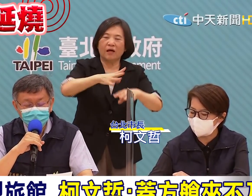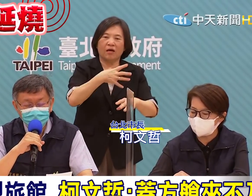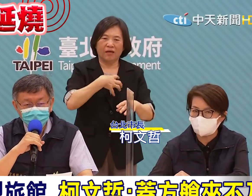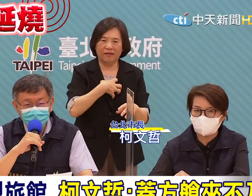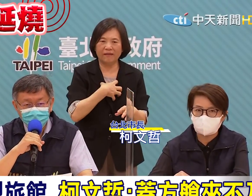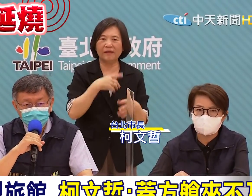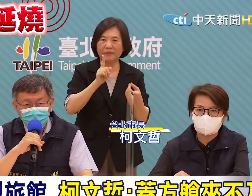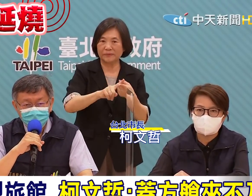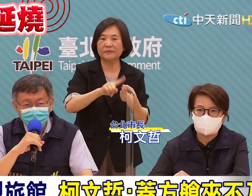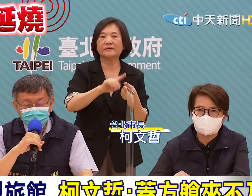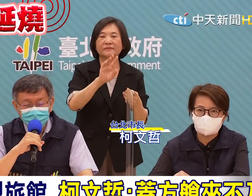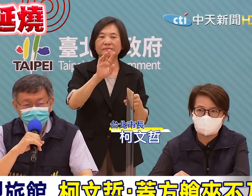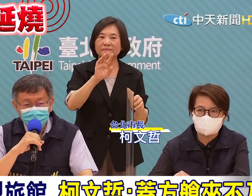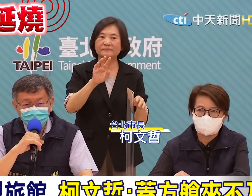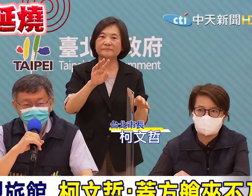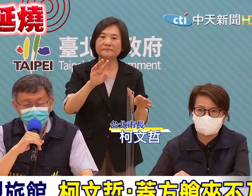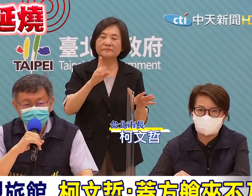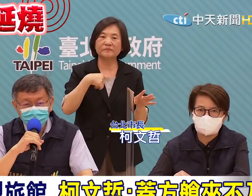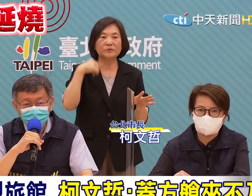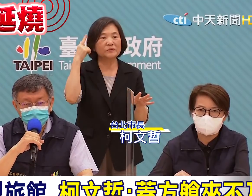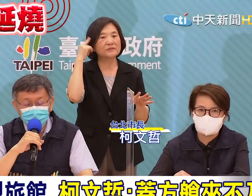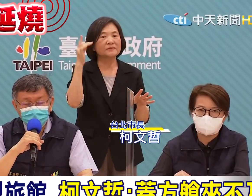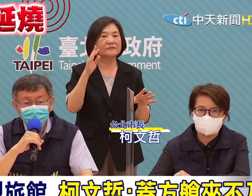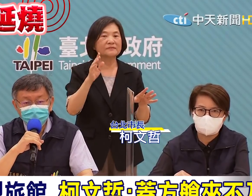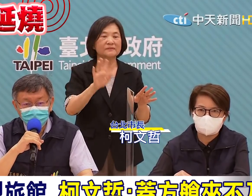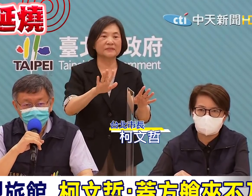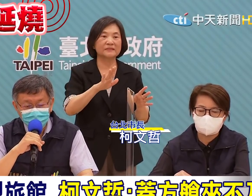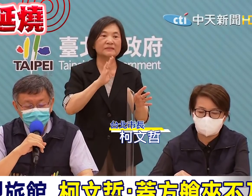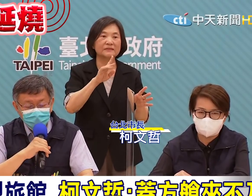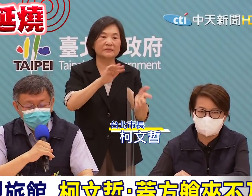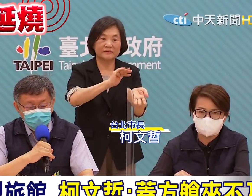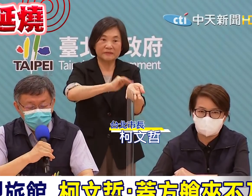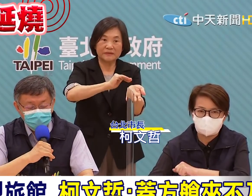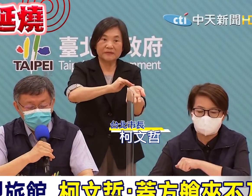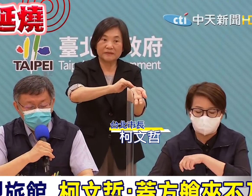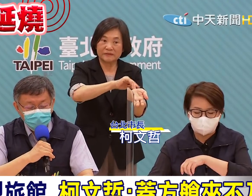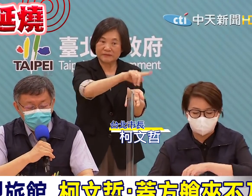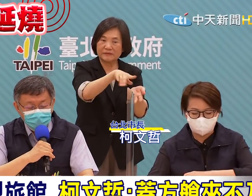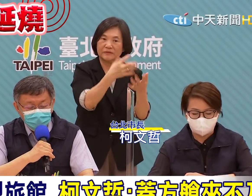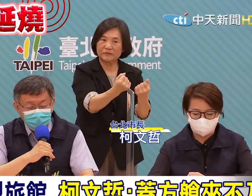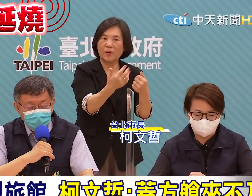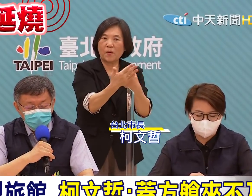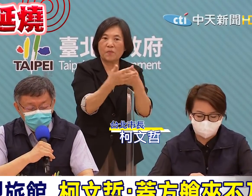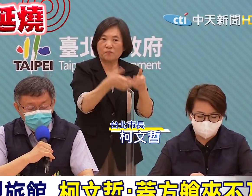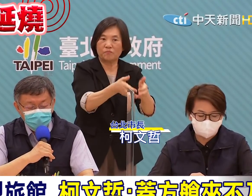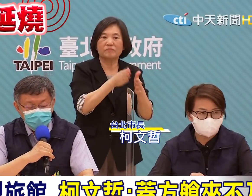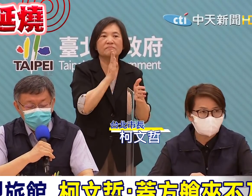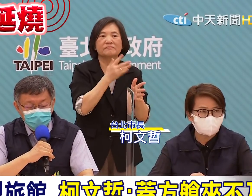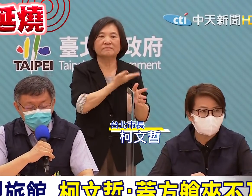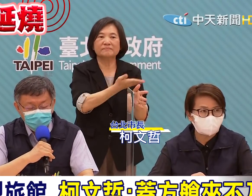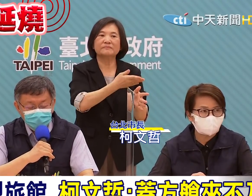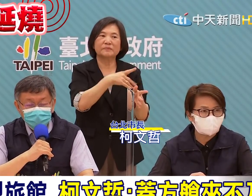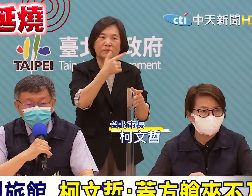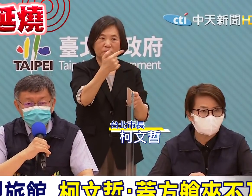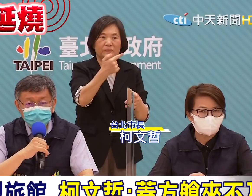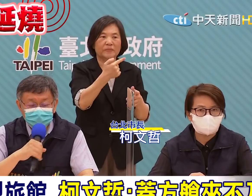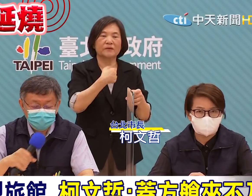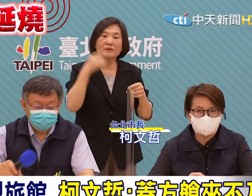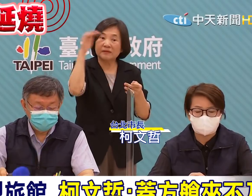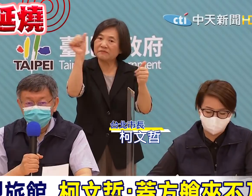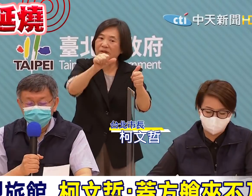是我们同样的，我们这些医院也开始在动员了。所以我倒觉得，在目前看起来还可以